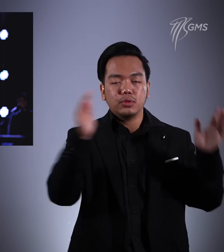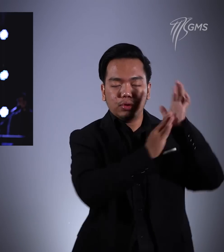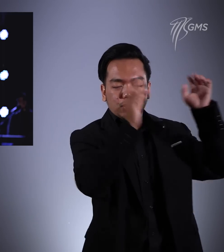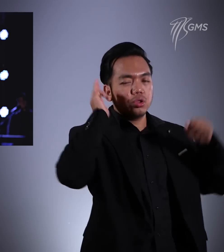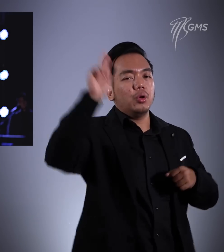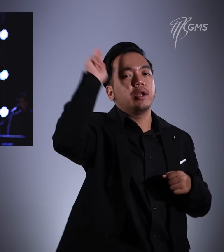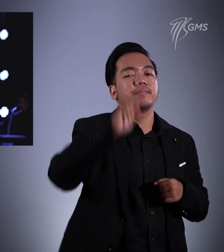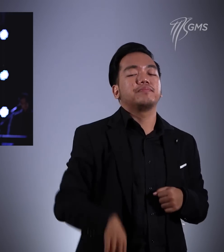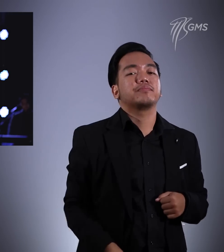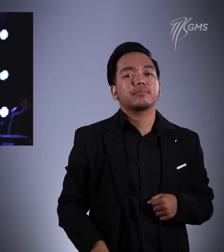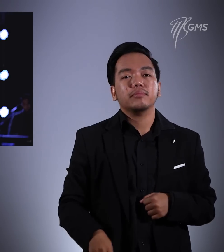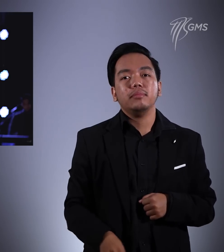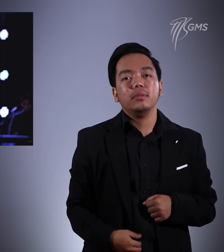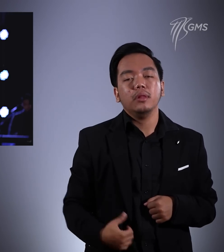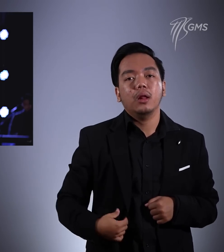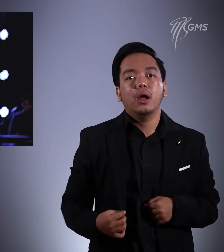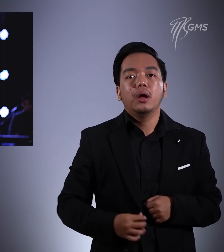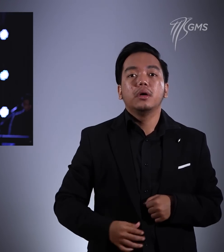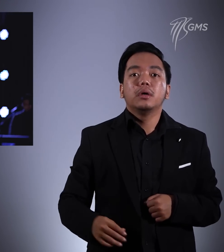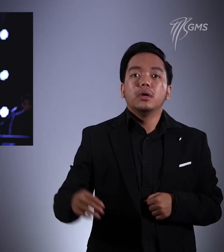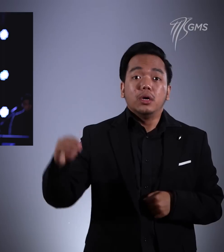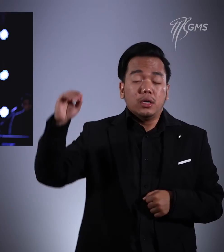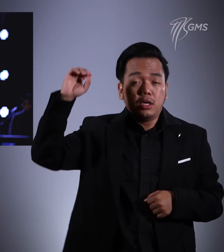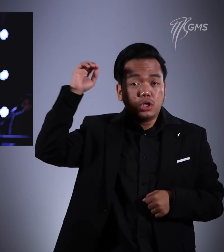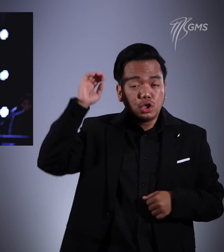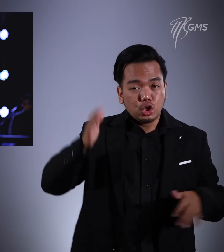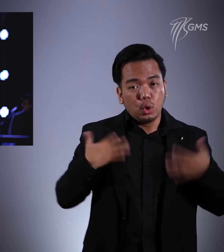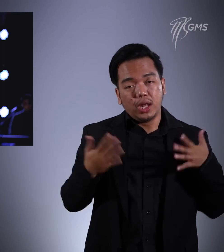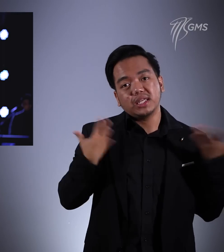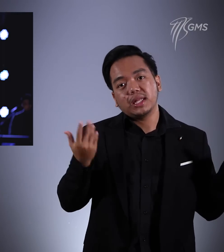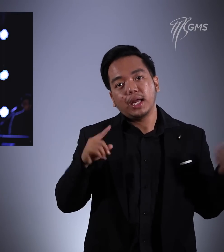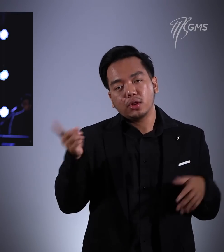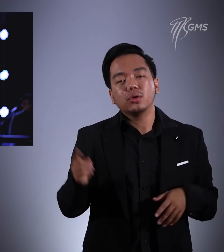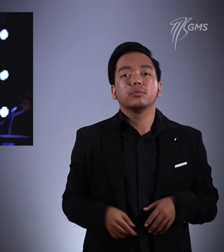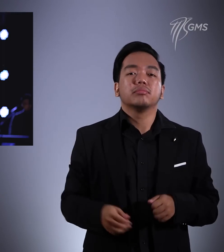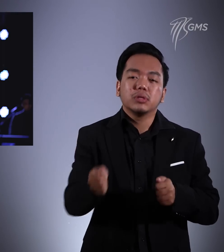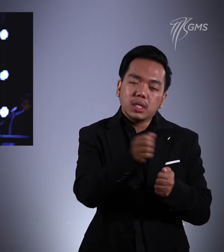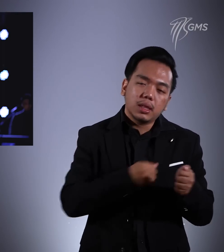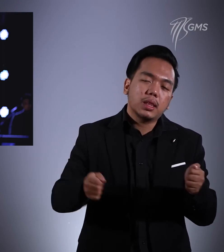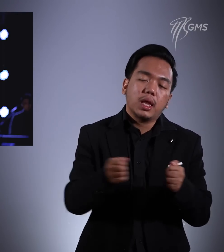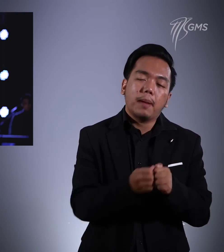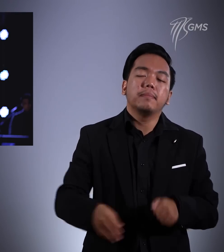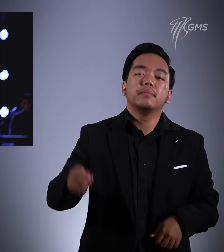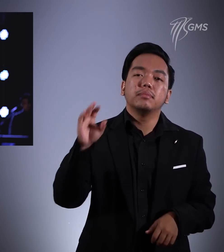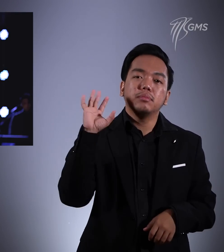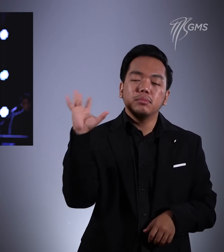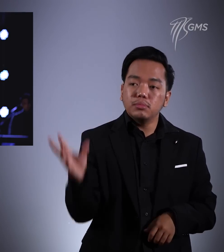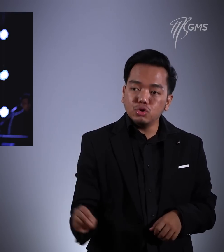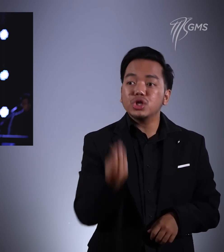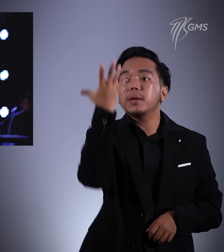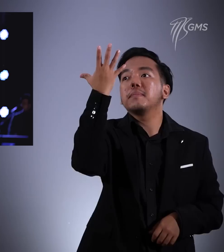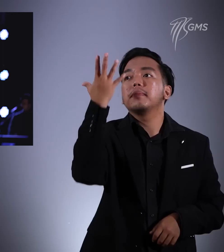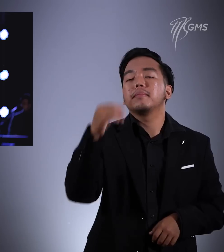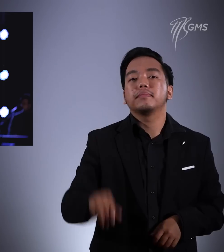Mungkin ada musim durian, bahkan ada musim mangga. Sukacita itu setiap musim adalah musimnya. Kita